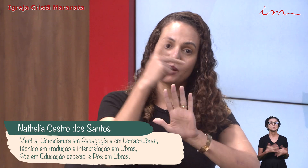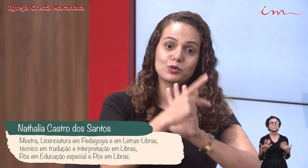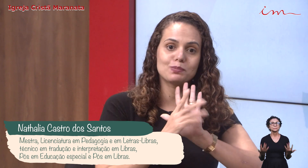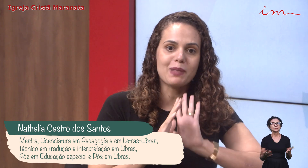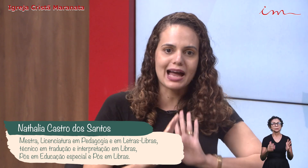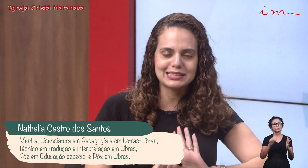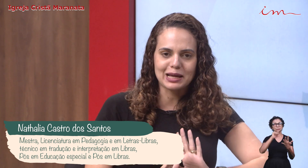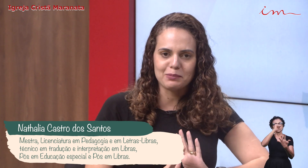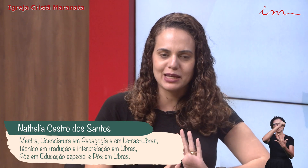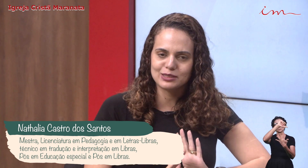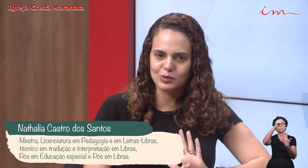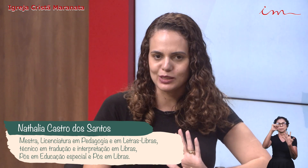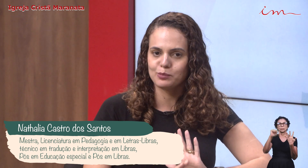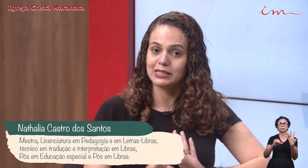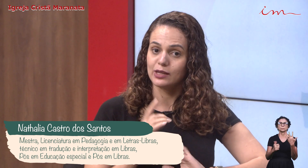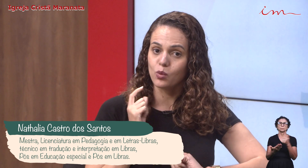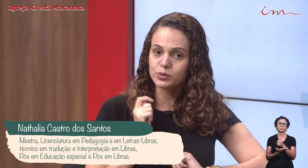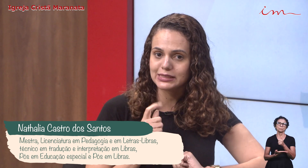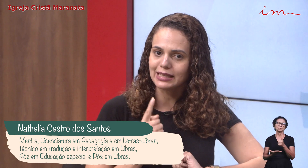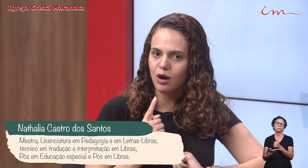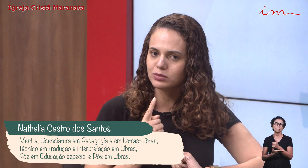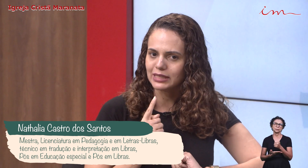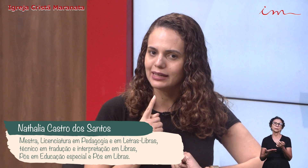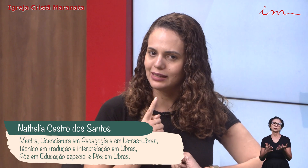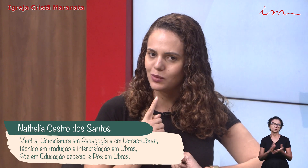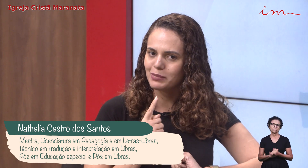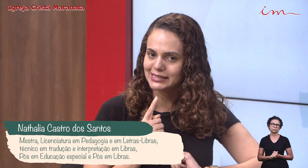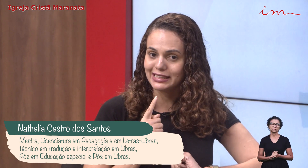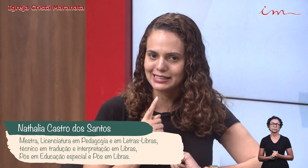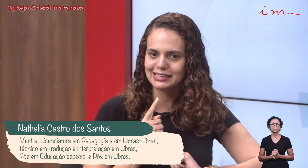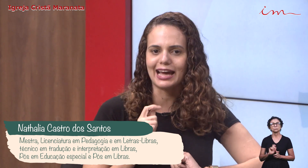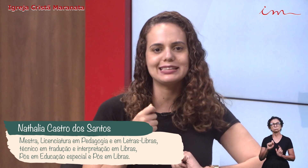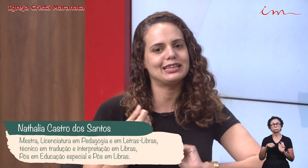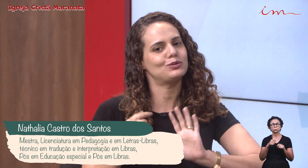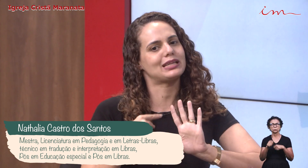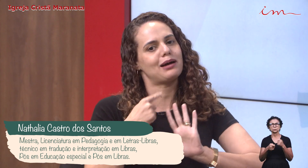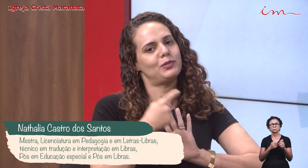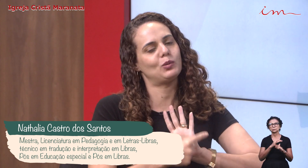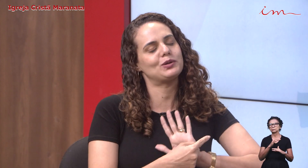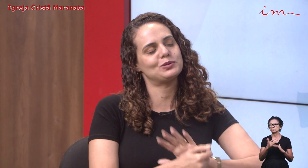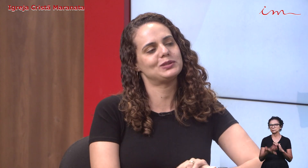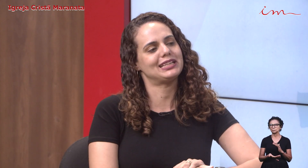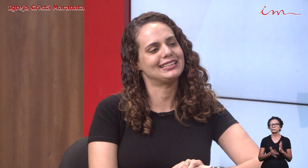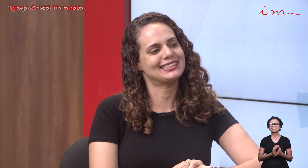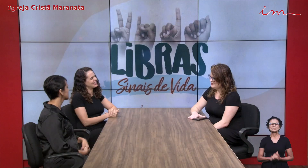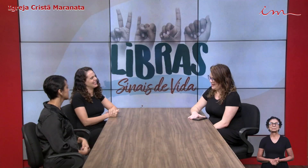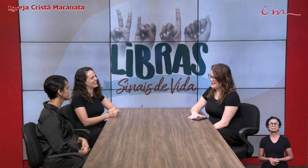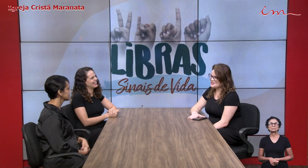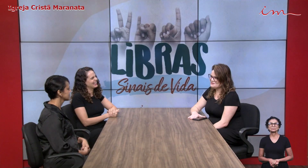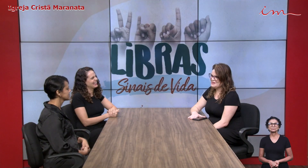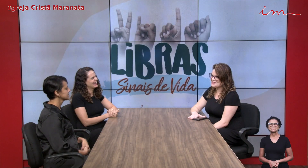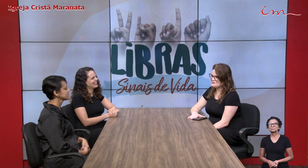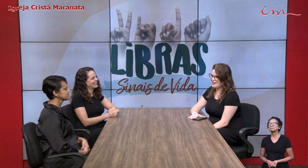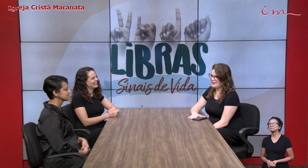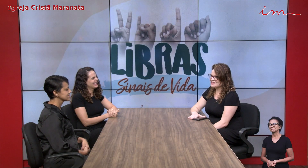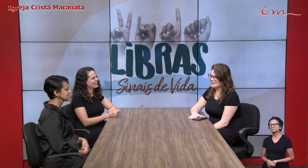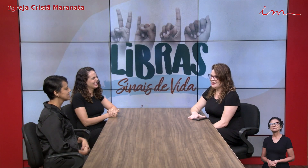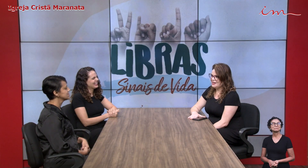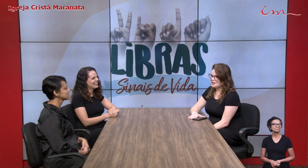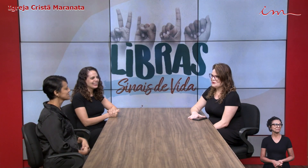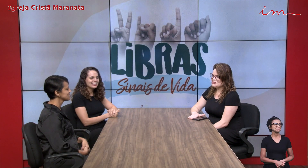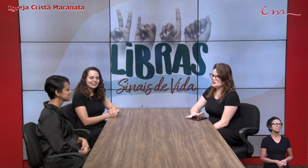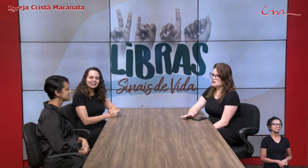Então, os parâmetros basicamente são isso. E para ser um sinal na língua brasileira de sinais, tem que usar pelo menos um dos 3. É isso mesmo, né,